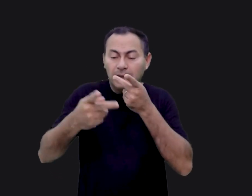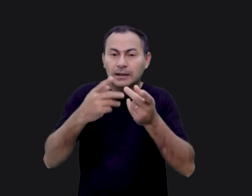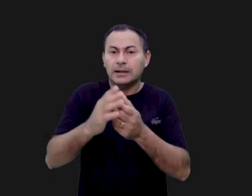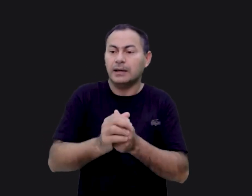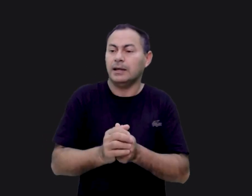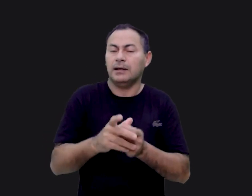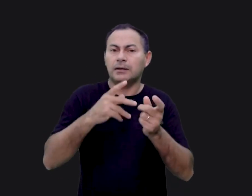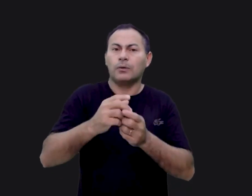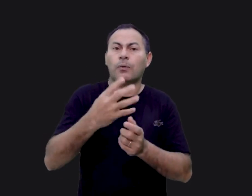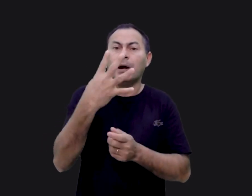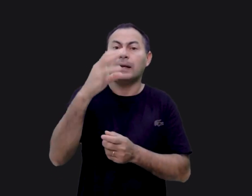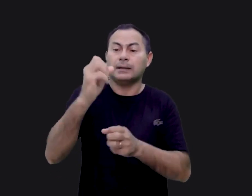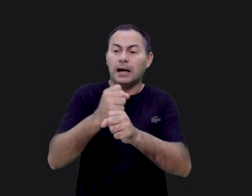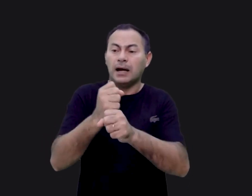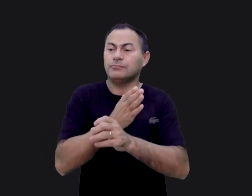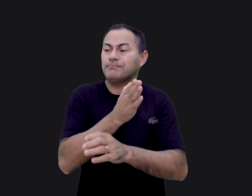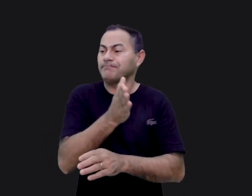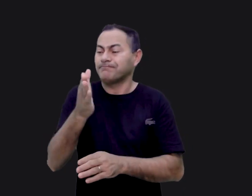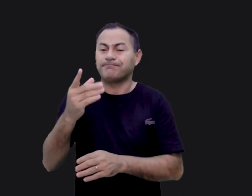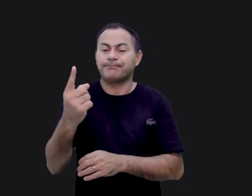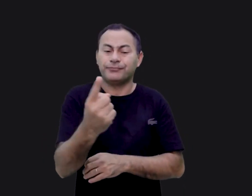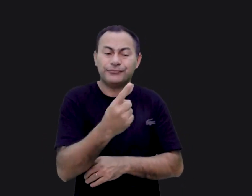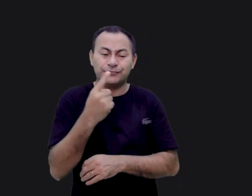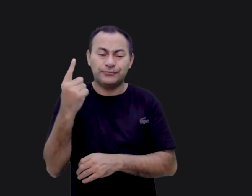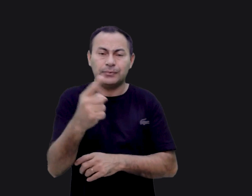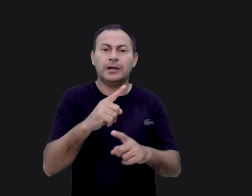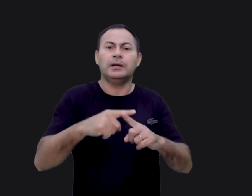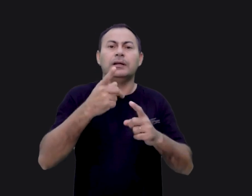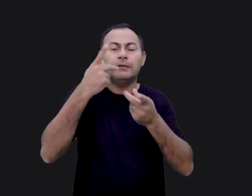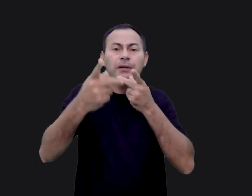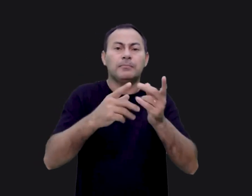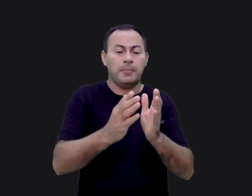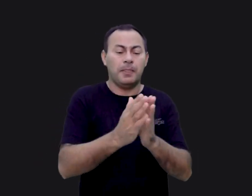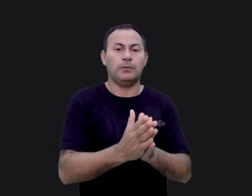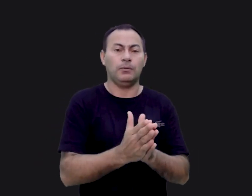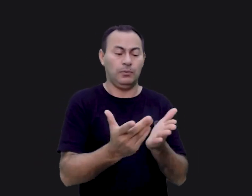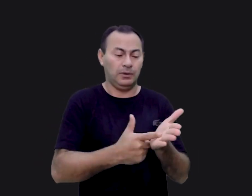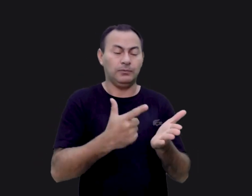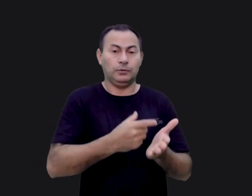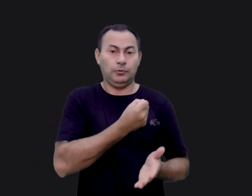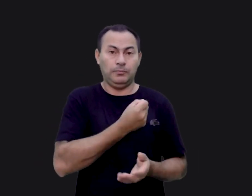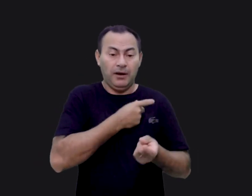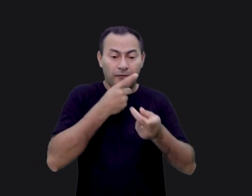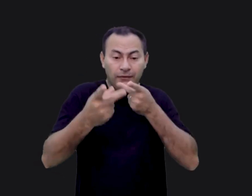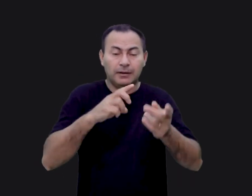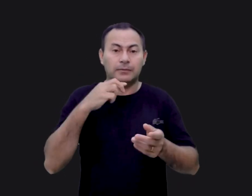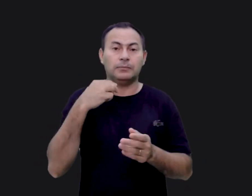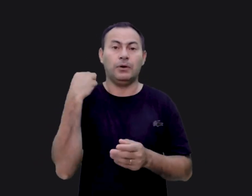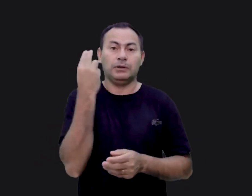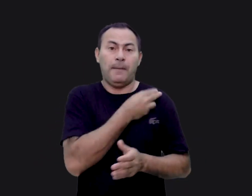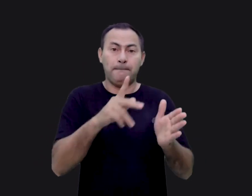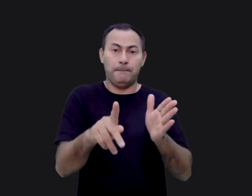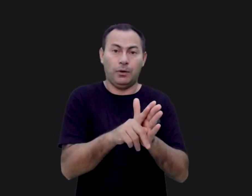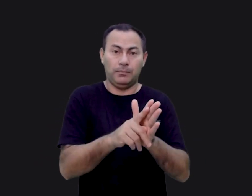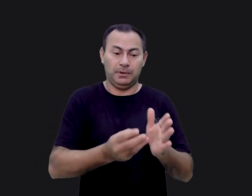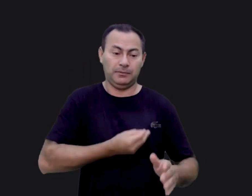com a narrativa histórica dos hebreus, ilustrando a nossa própria vida. Gostaríamos que não fosse verdade,